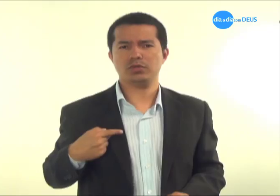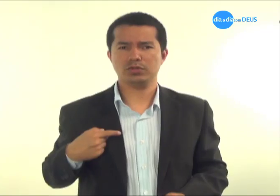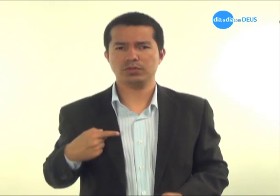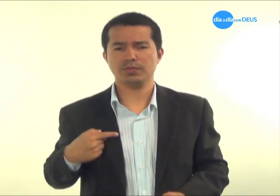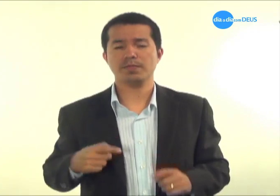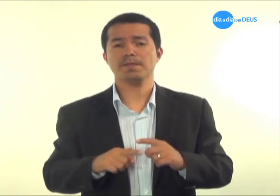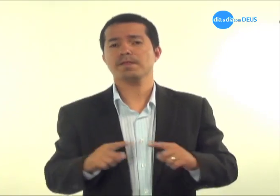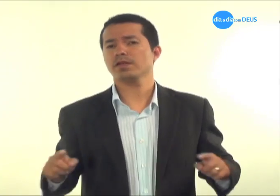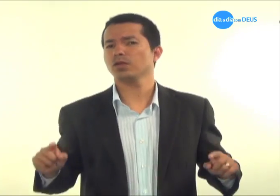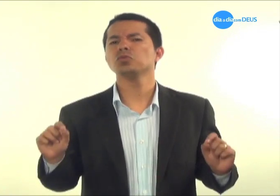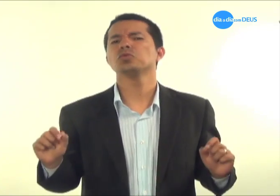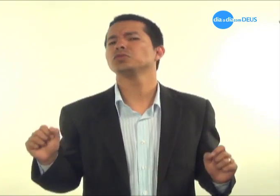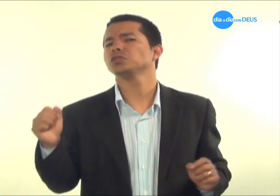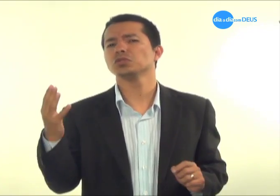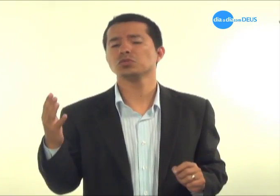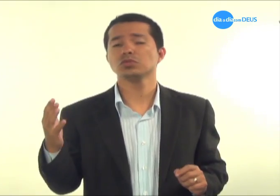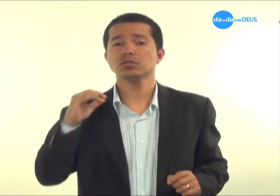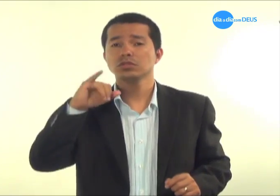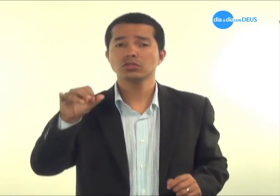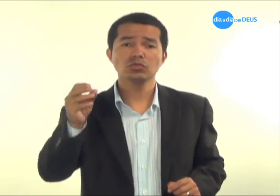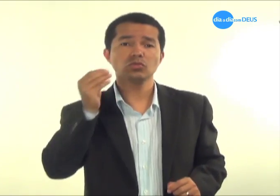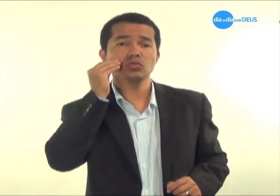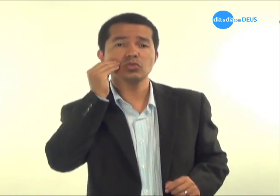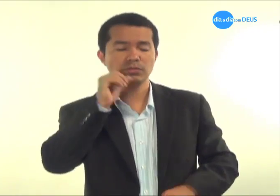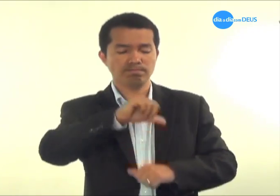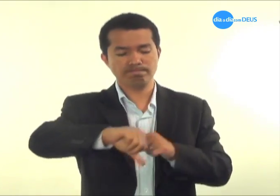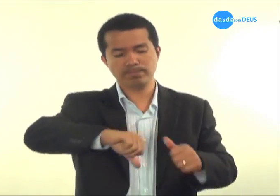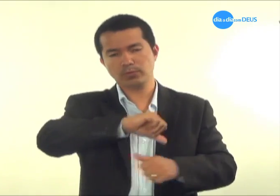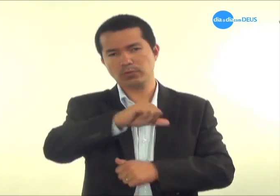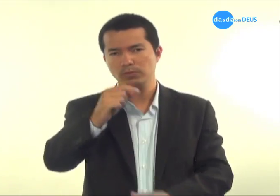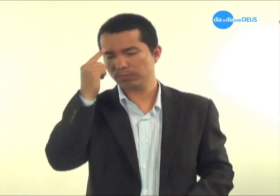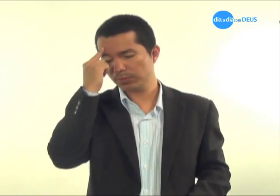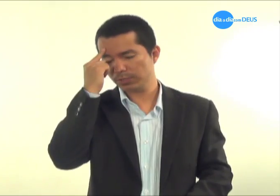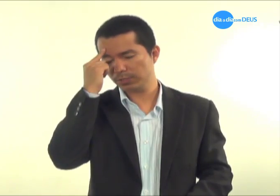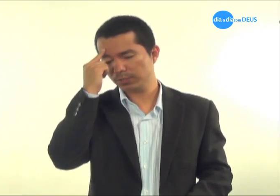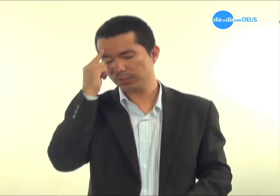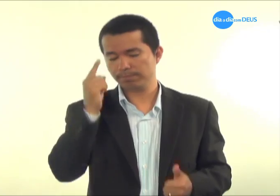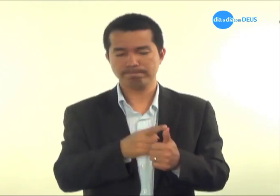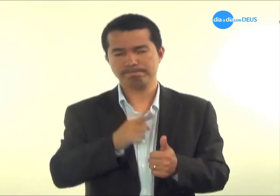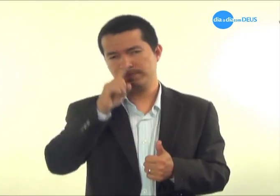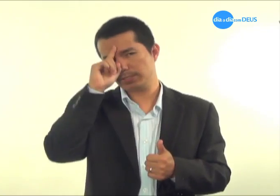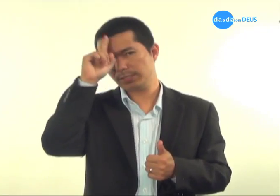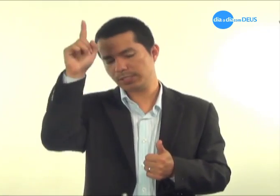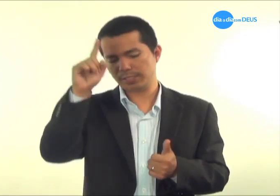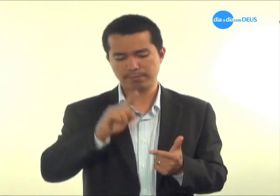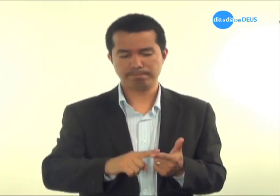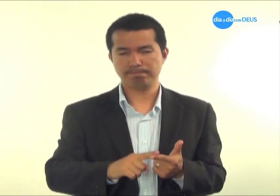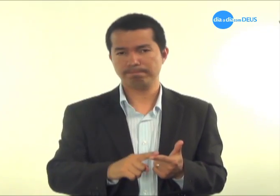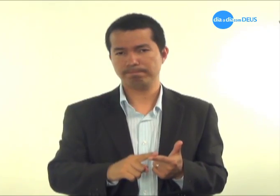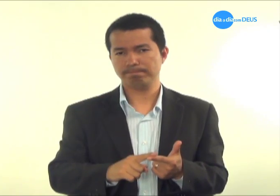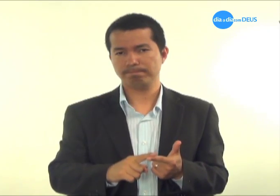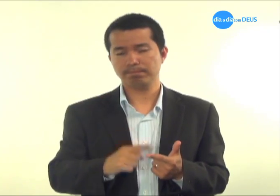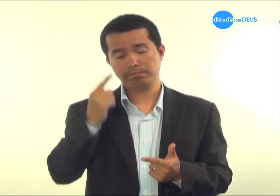demais apóstolos. Mas o que aconteceu foi que Judas mudou ideias, pensamentos e agora